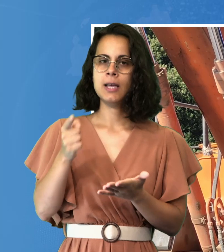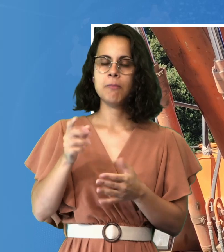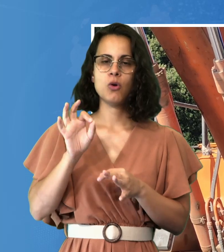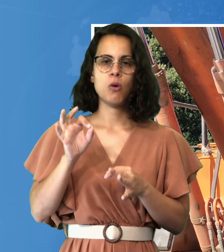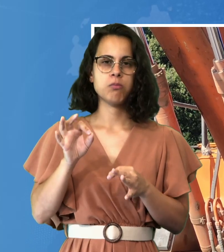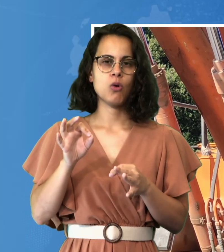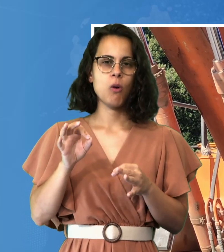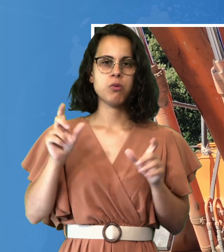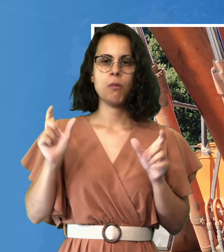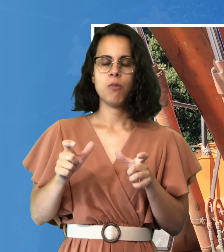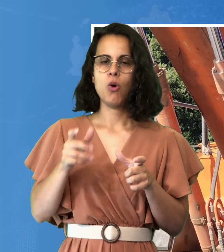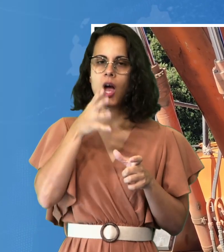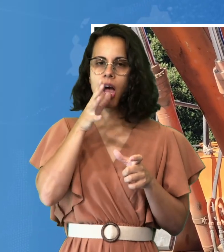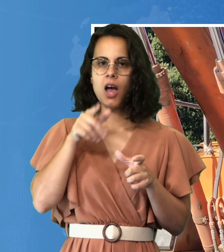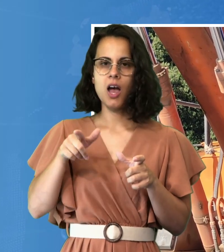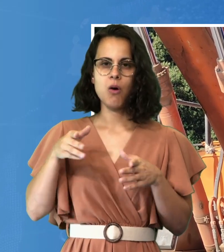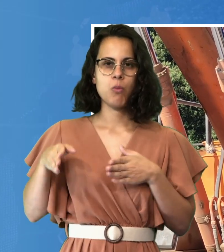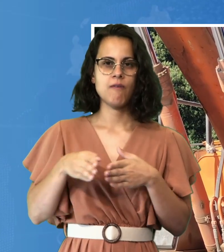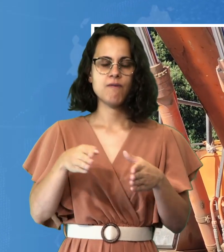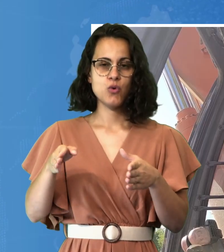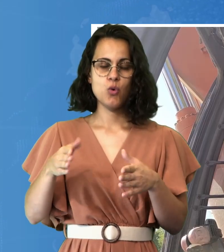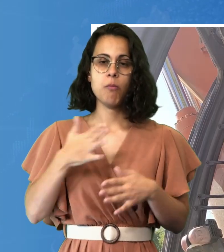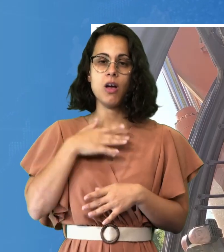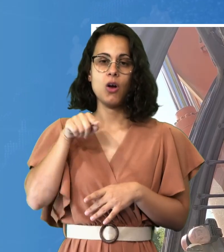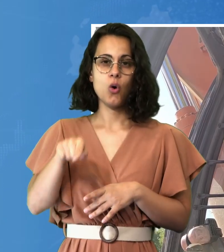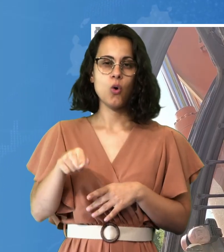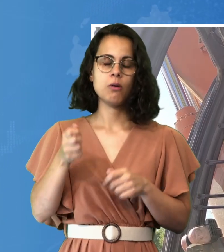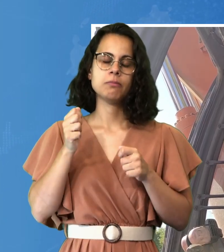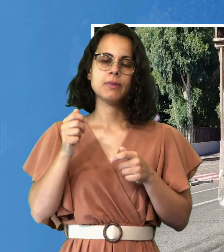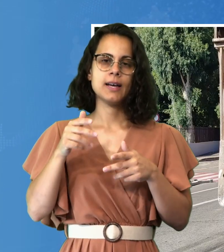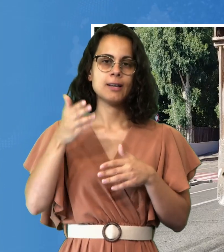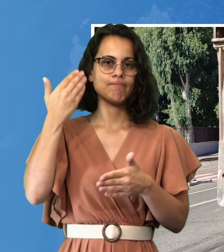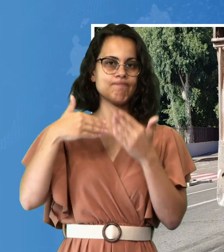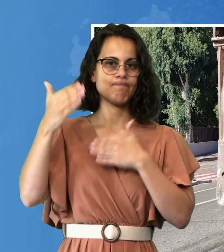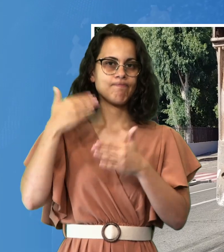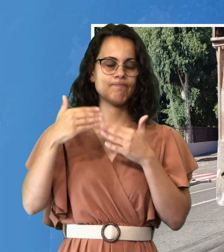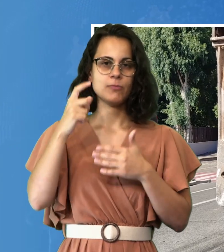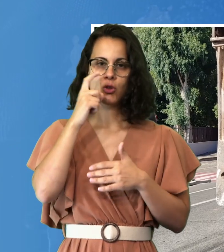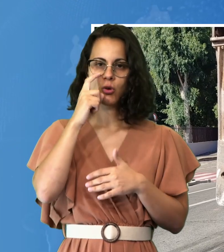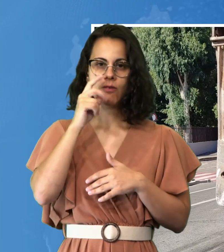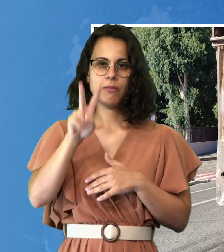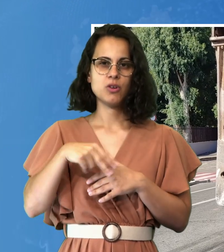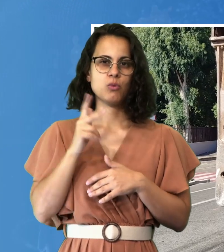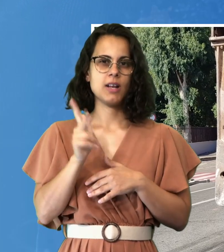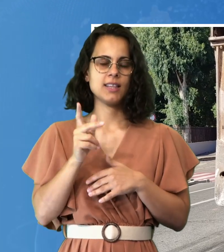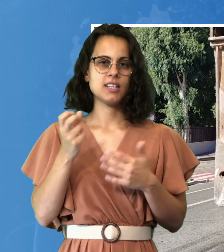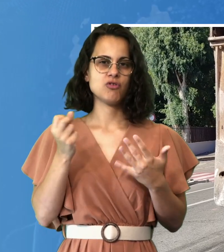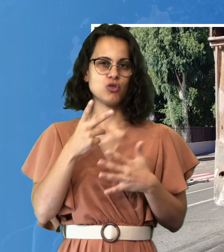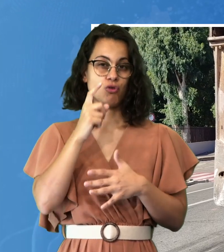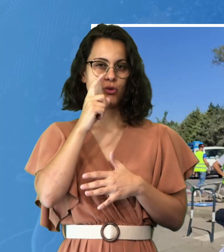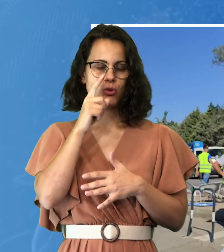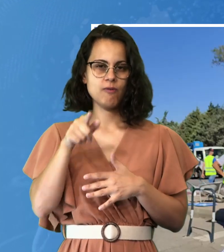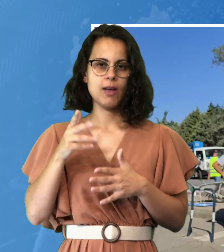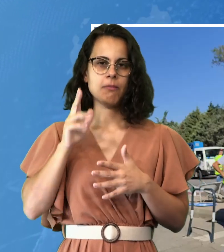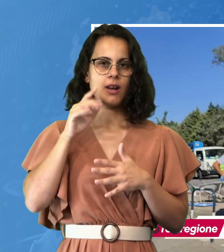flusso dell'acqua che furono strumenti involontari della tragedia provocata dall'alluvione del 18 novembre 2023.